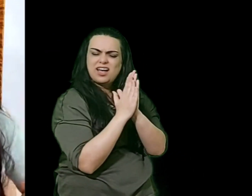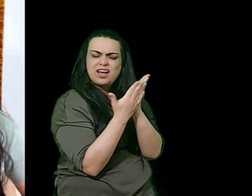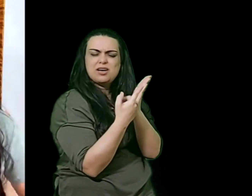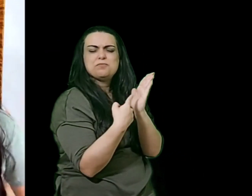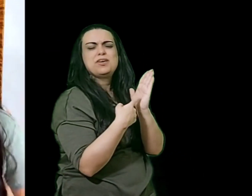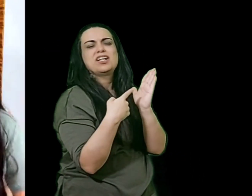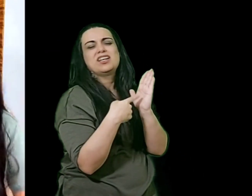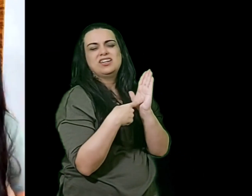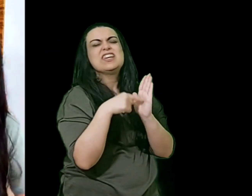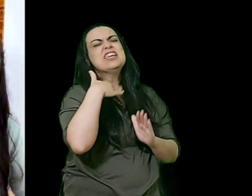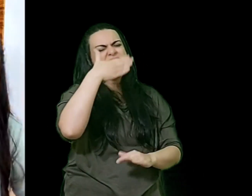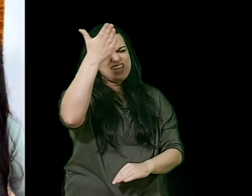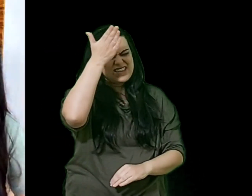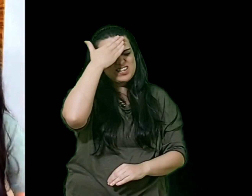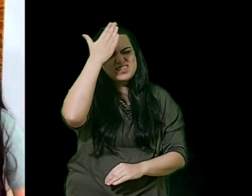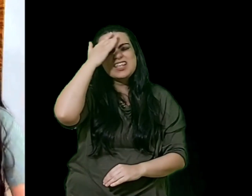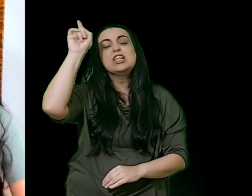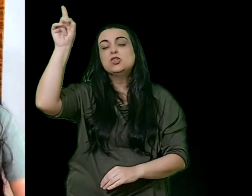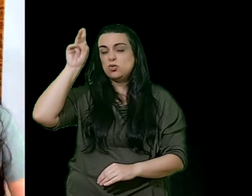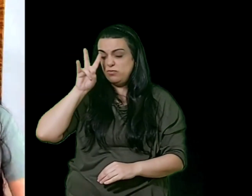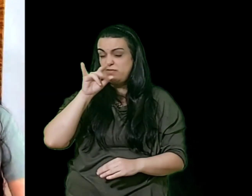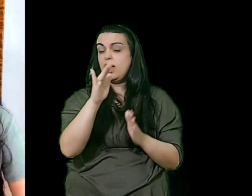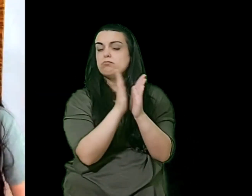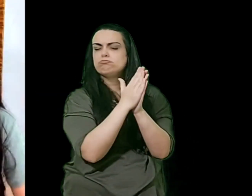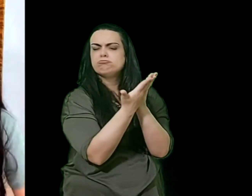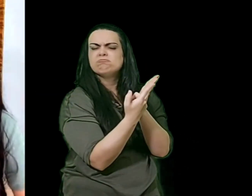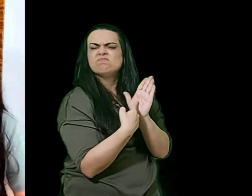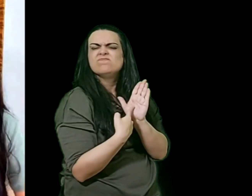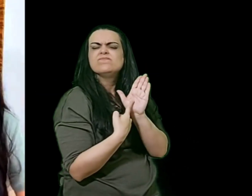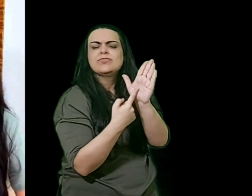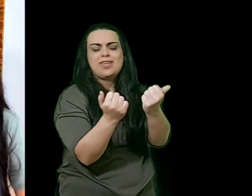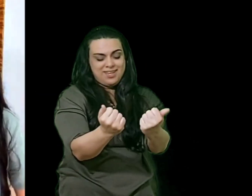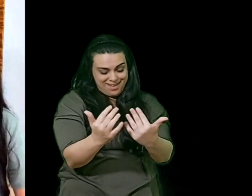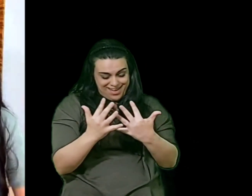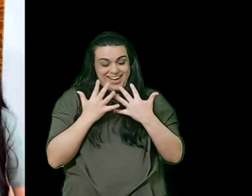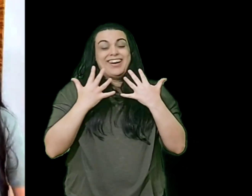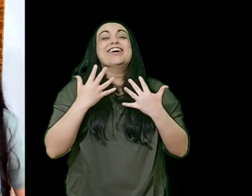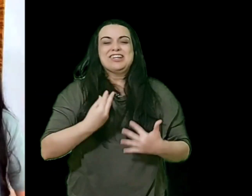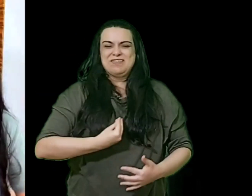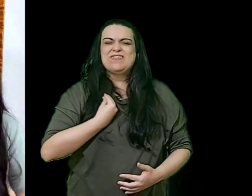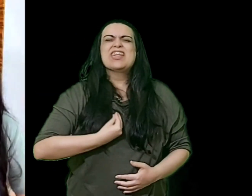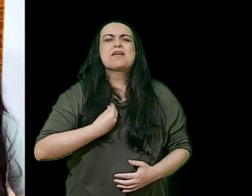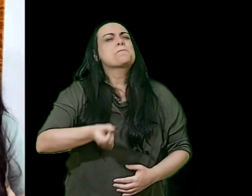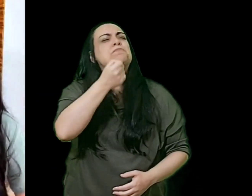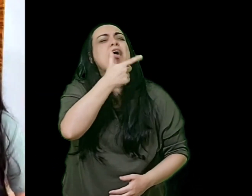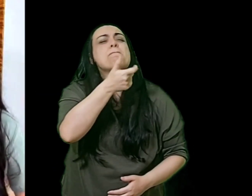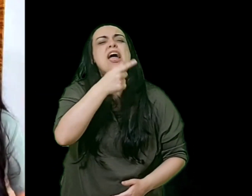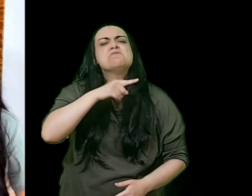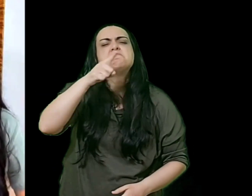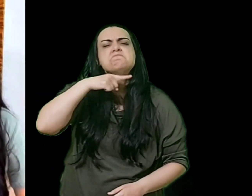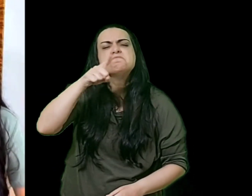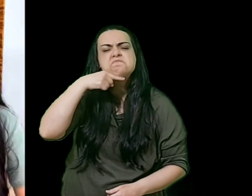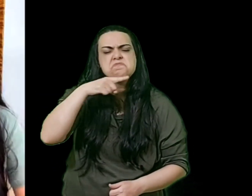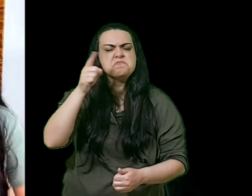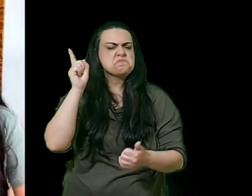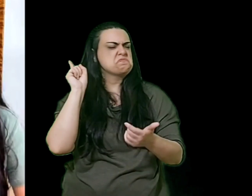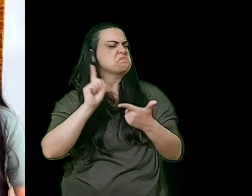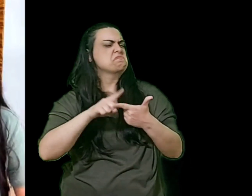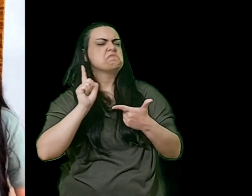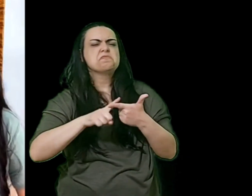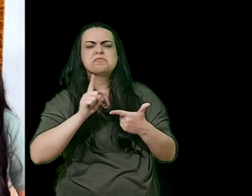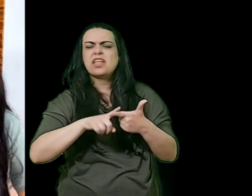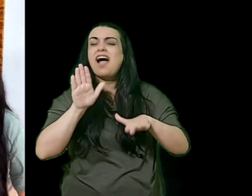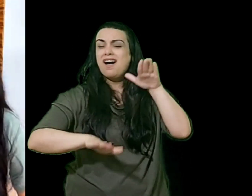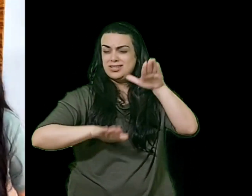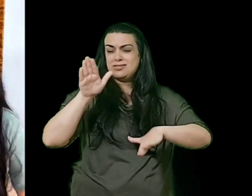sei que o Senhor vai operar através da Tua palavra, que é viva e eficaz. Aquilo que o remédio já não pode mais fazer. Aquilo